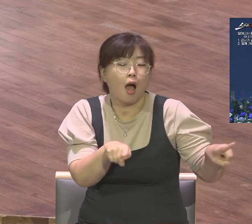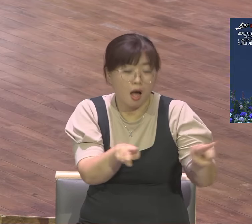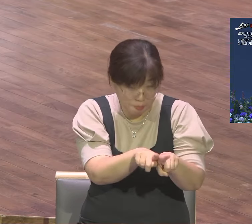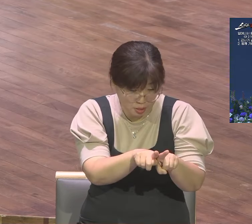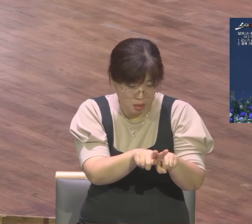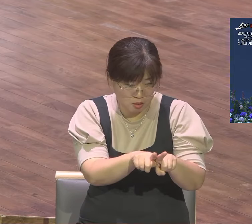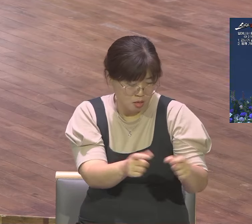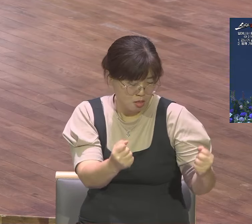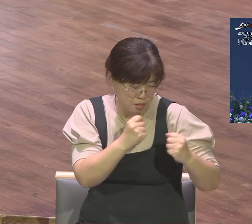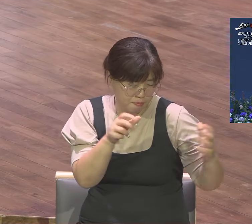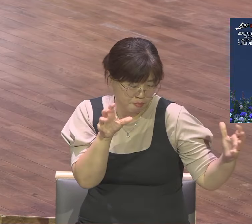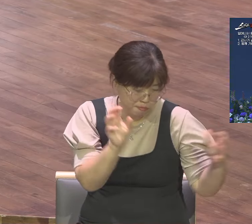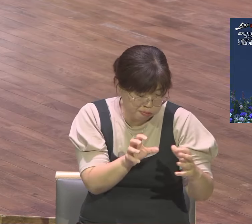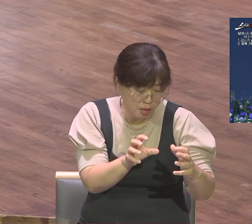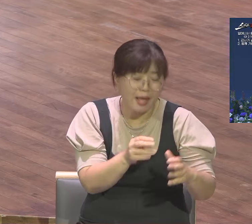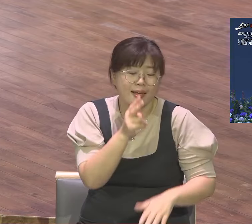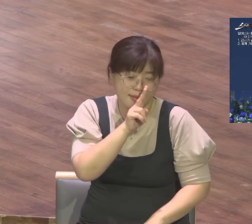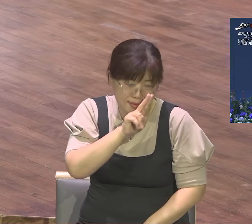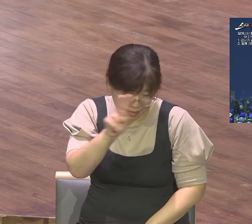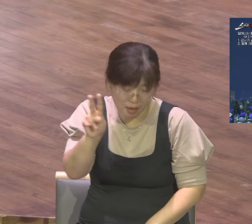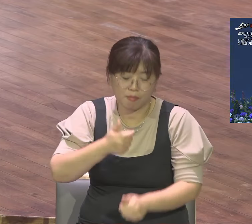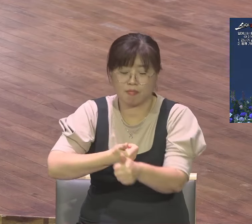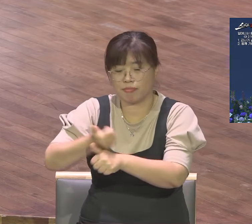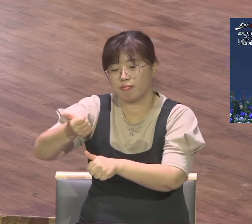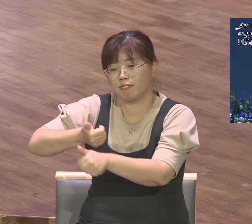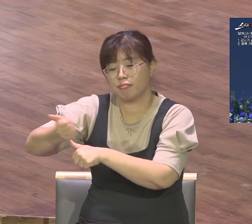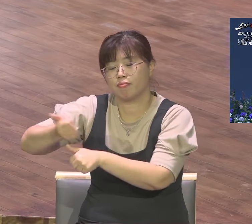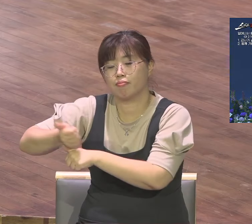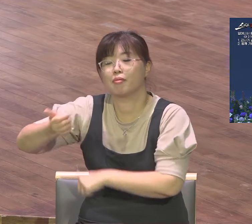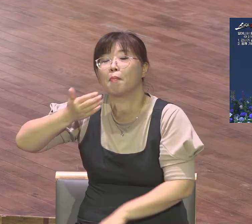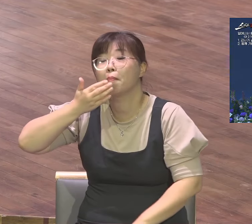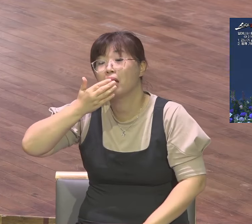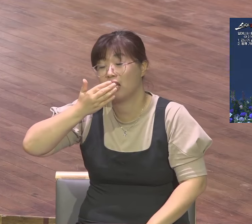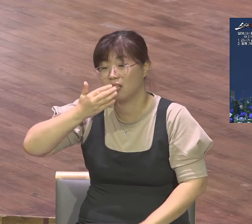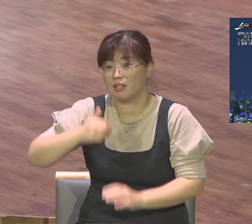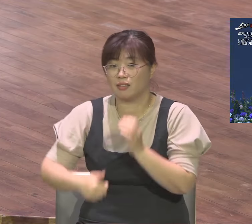돼. 모든 분야에 그래야 성장이 돼요.